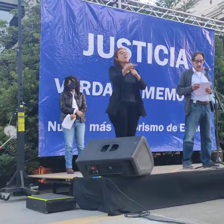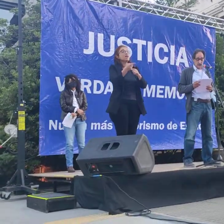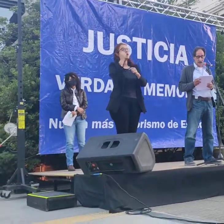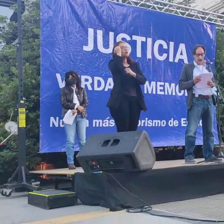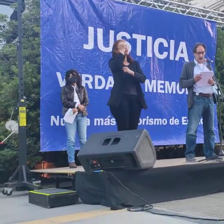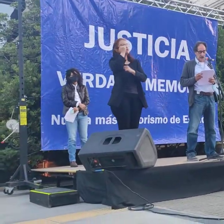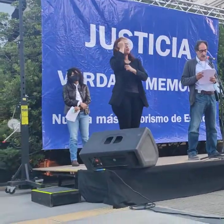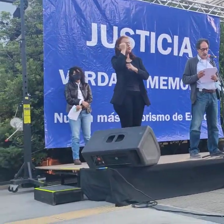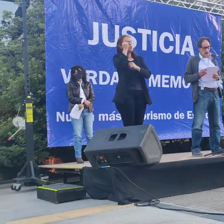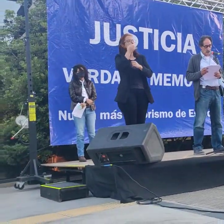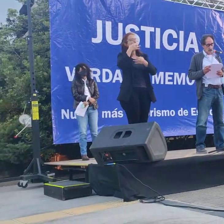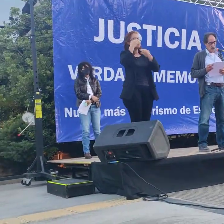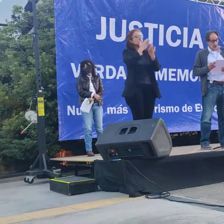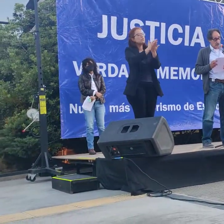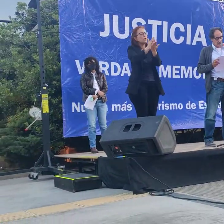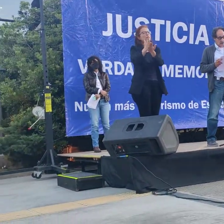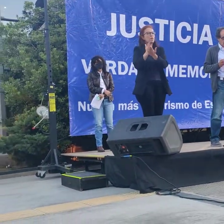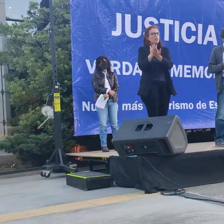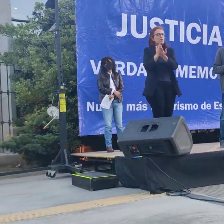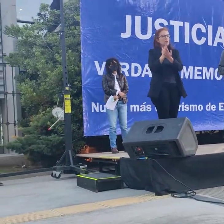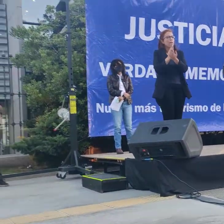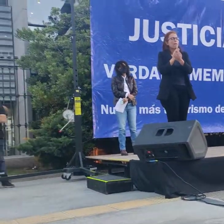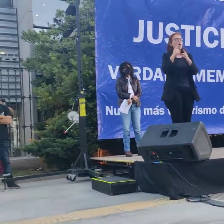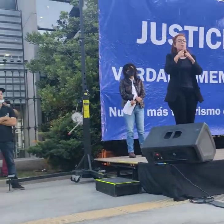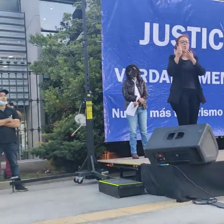soñamos luminoso y solidario, por este